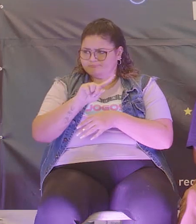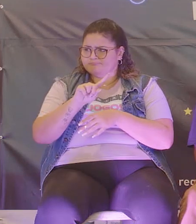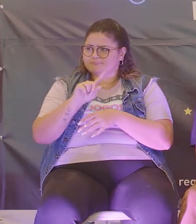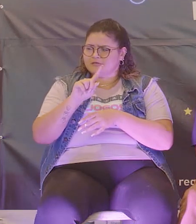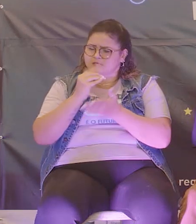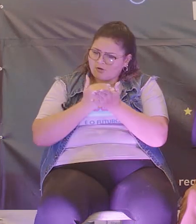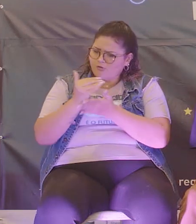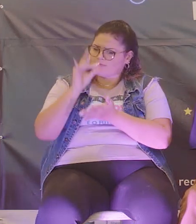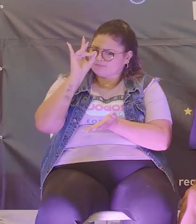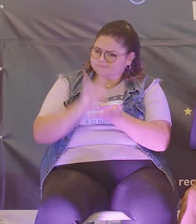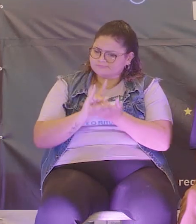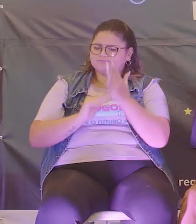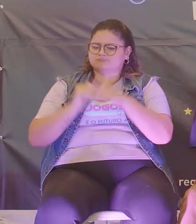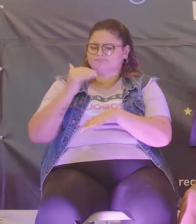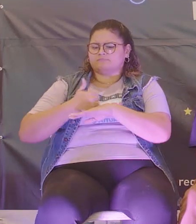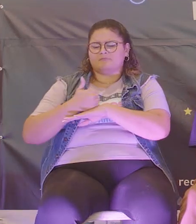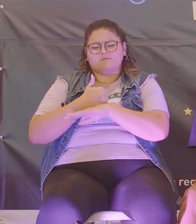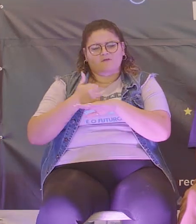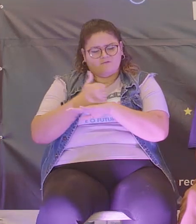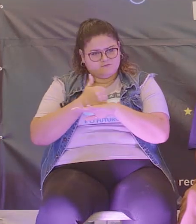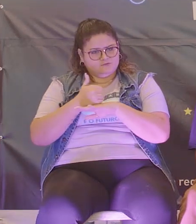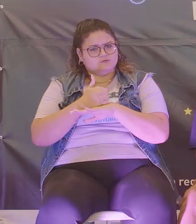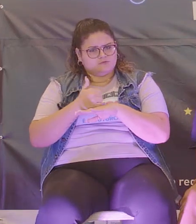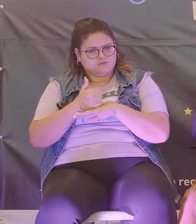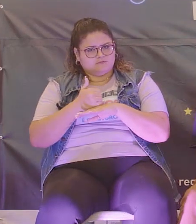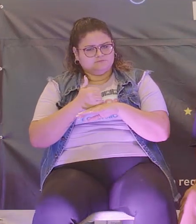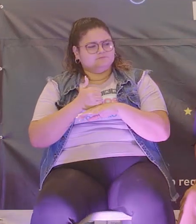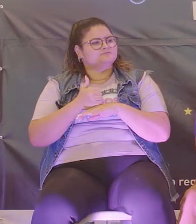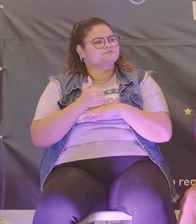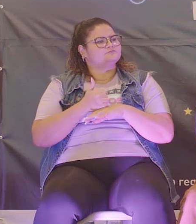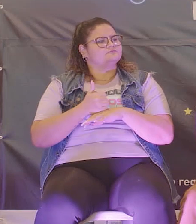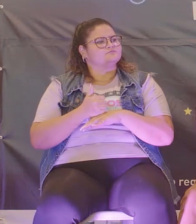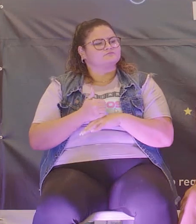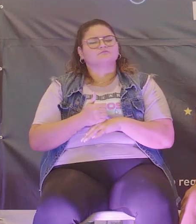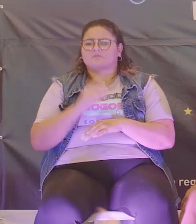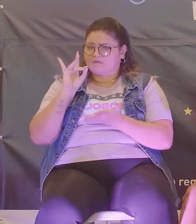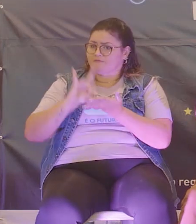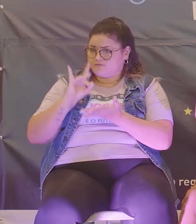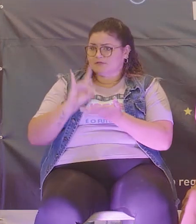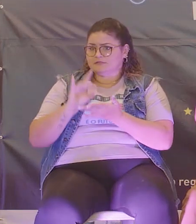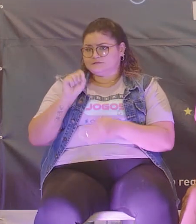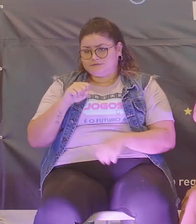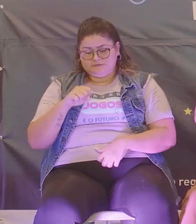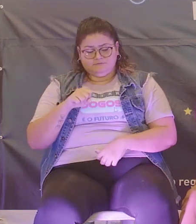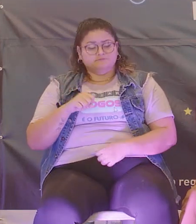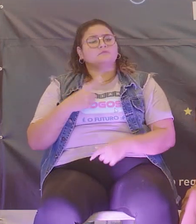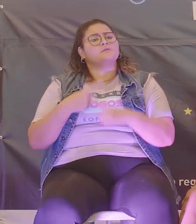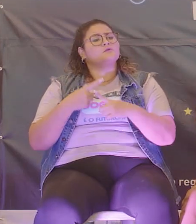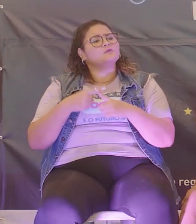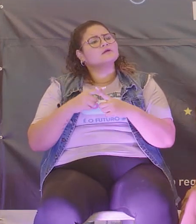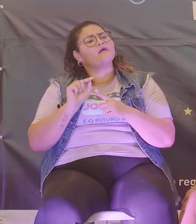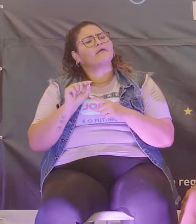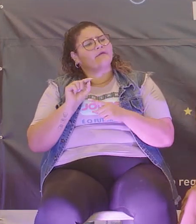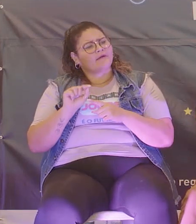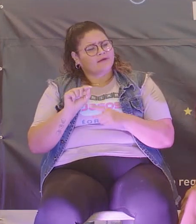iniciar a sua carreira hoje aí na área de desenvolvedor, né? Foi sim. Porque basicamente é isso. Eu acho